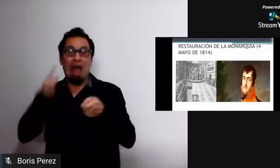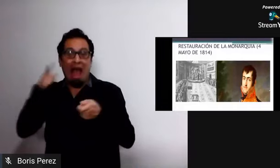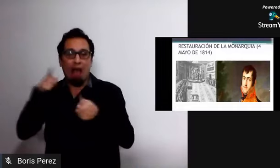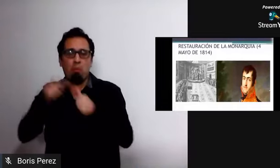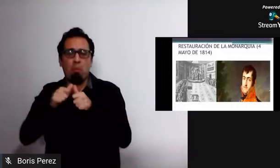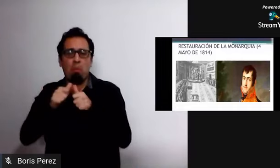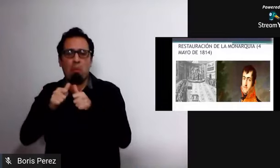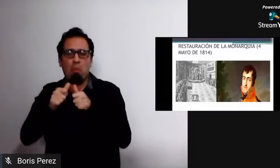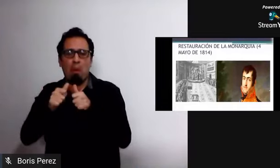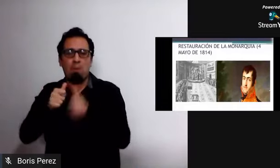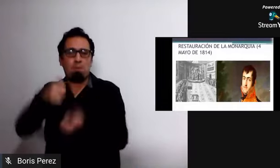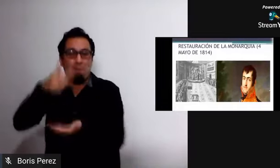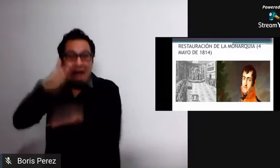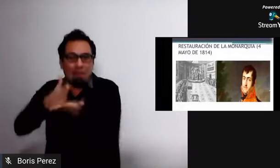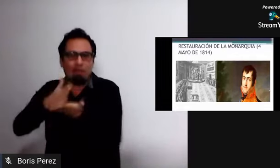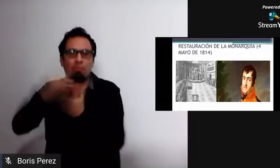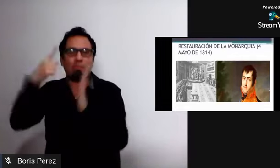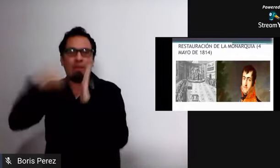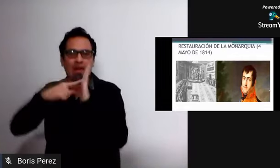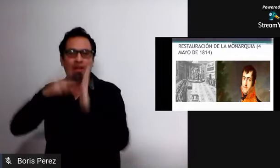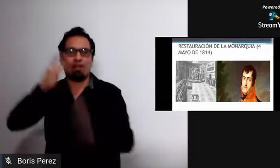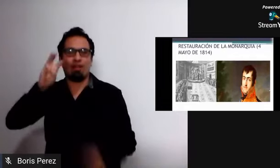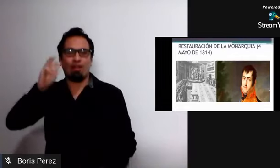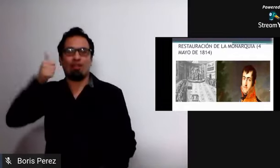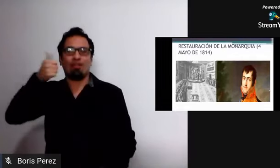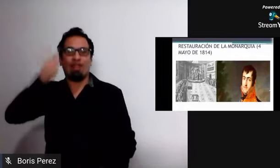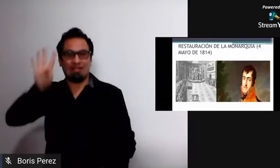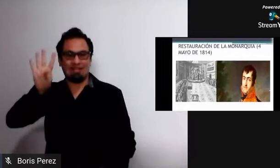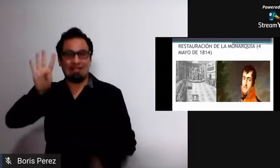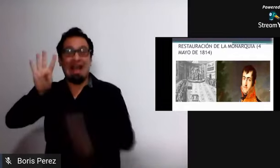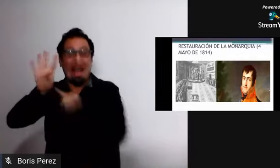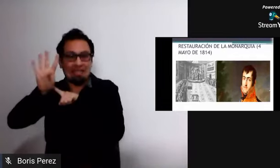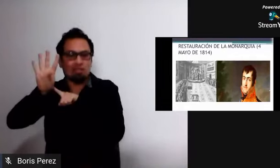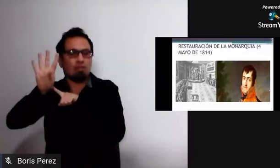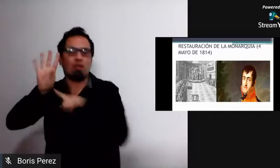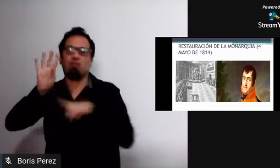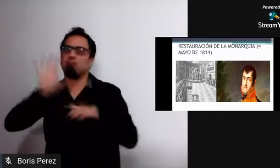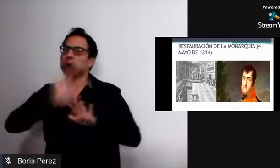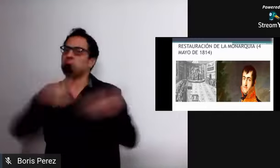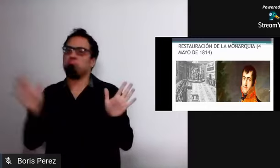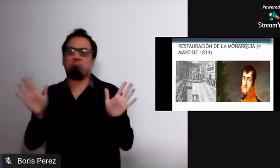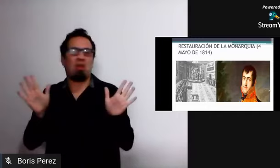batallas contra el ejército francés y el ejército español, y en el año